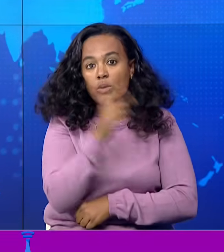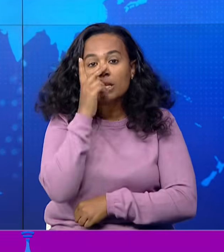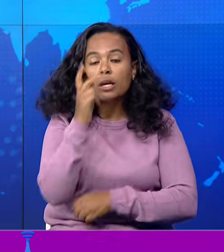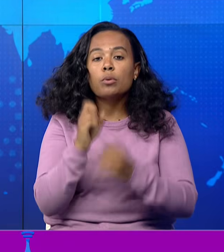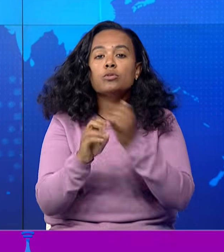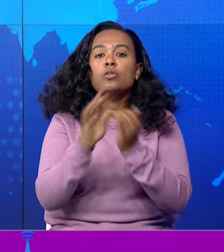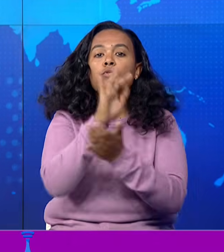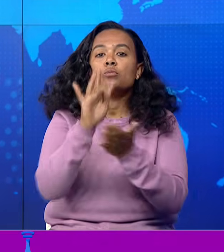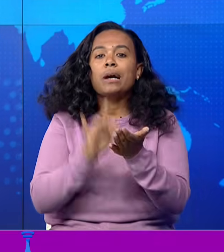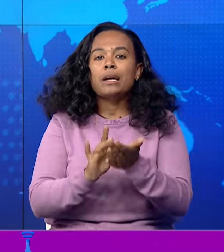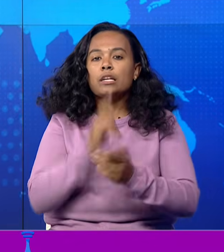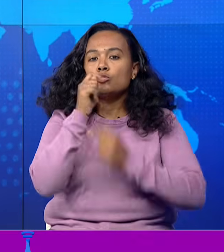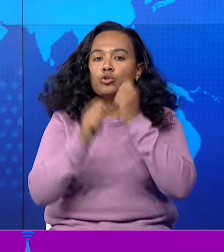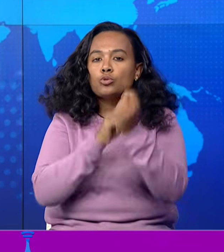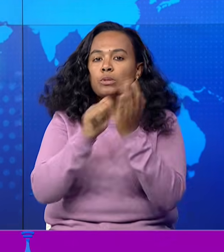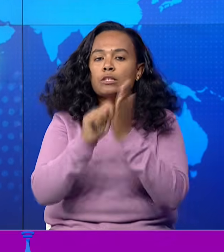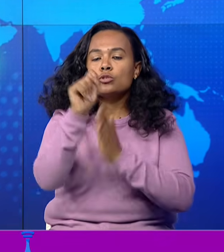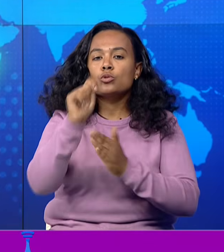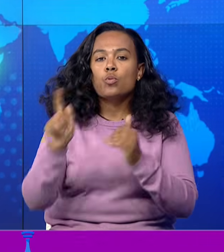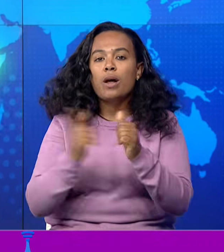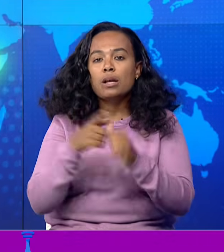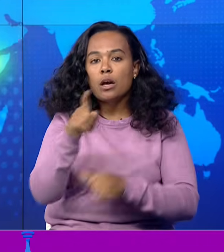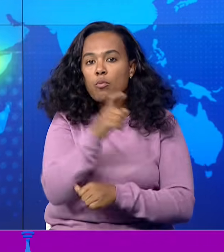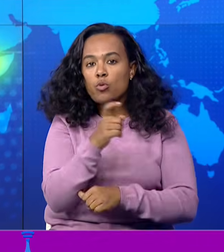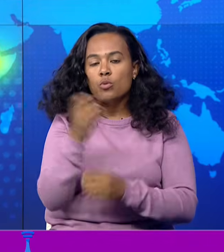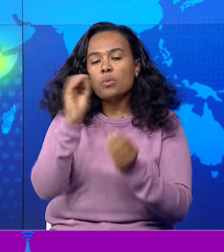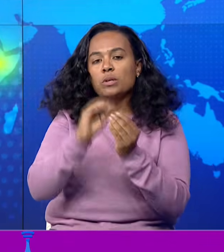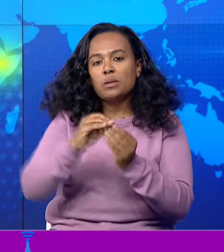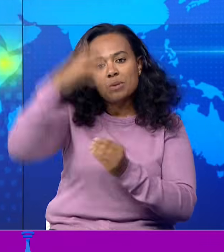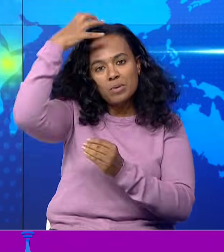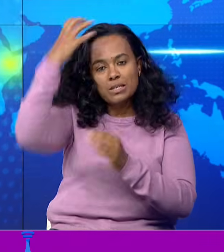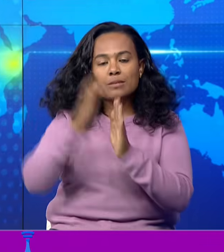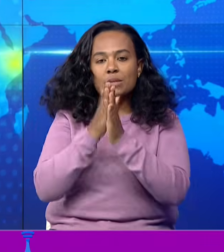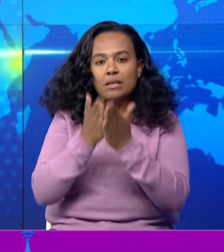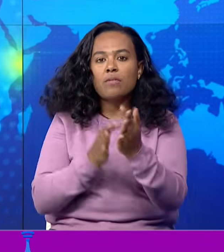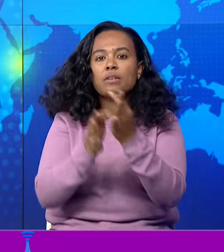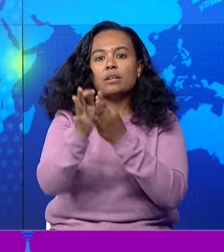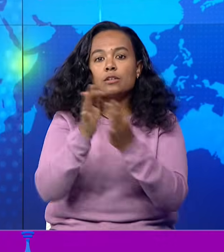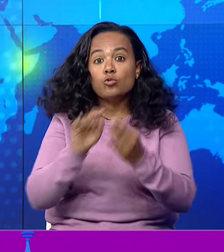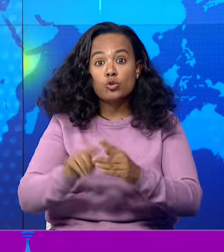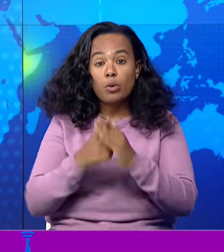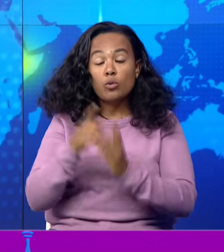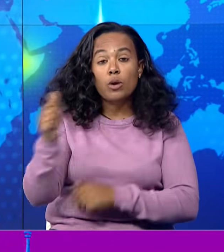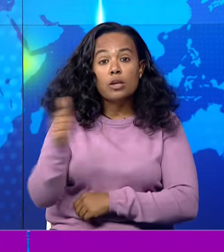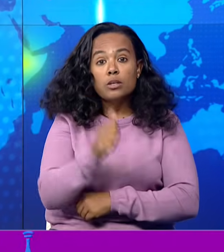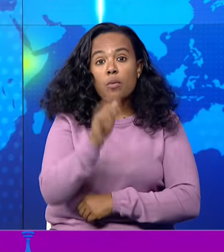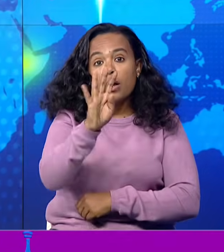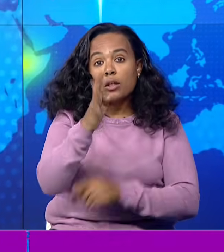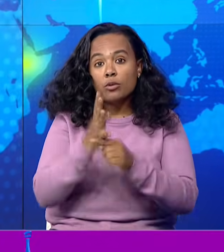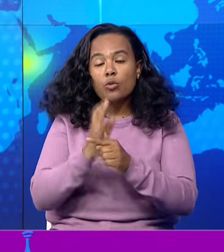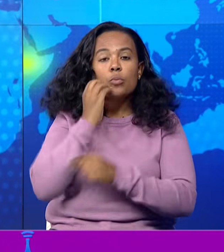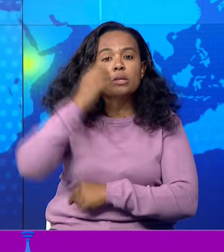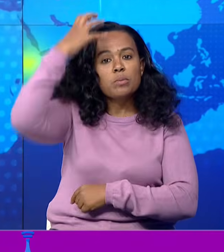ዘርፎች መካከል የቱሪዝም ኢንዱስትሪ ዋነኛ መሆኑም በመደመር መንግስት መጽሐፍ የተገለጸው። ጅማሮውን ከአዲስ አበባ 4 ኪሎ ቤተ መንግስት